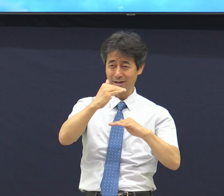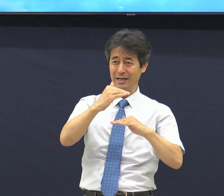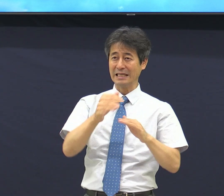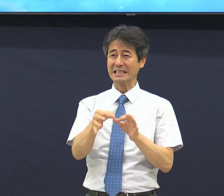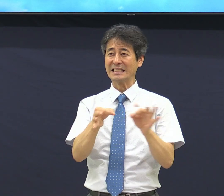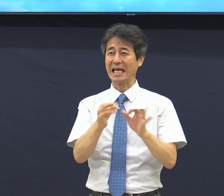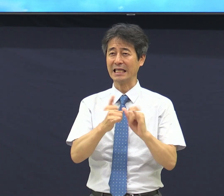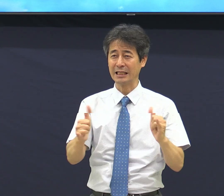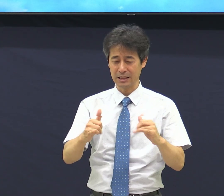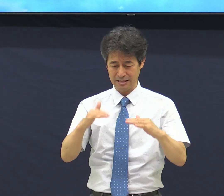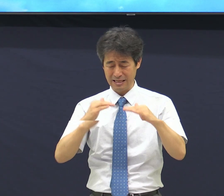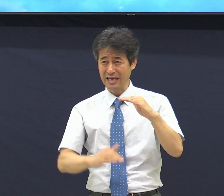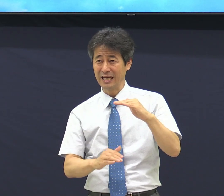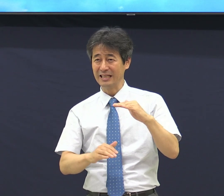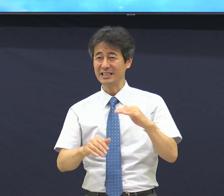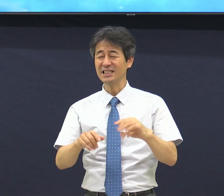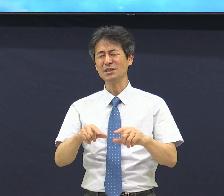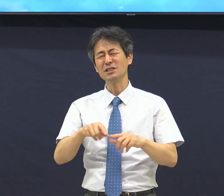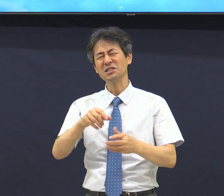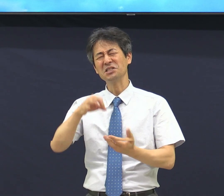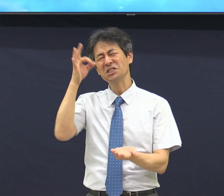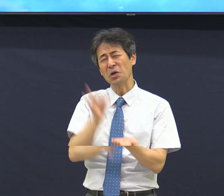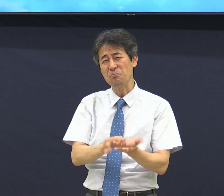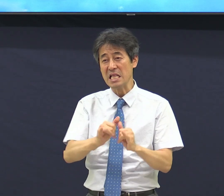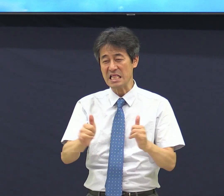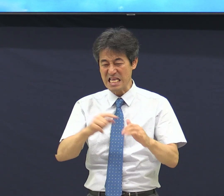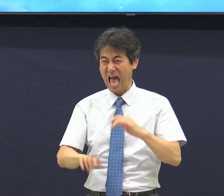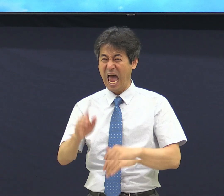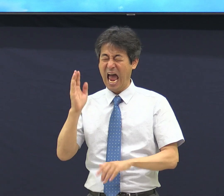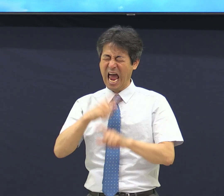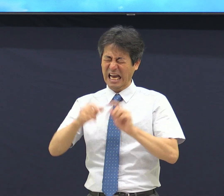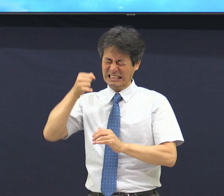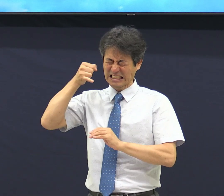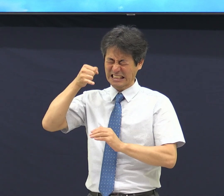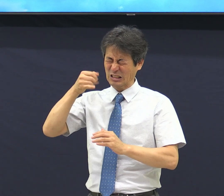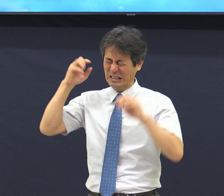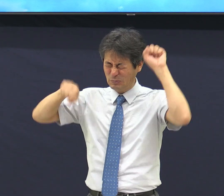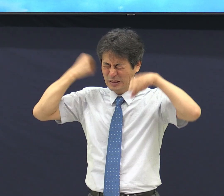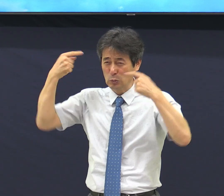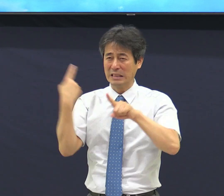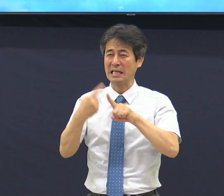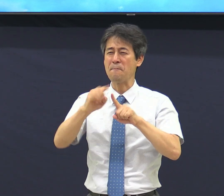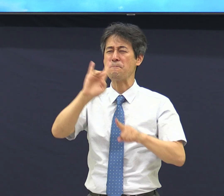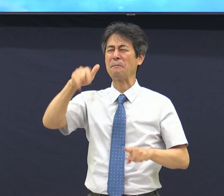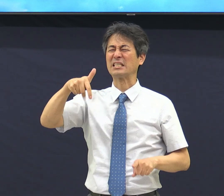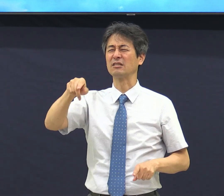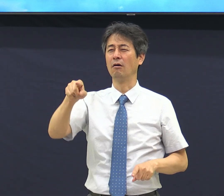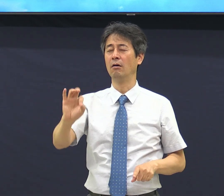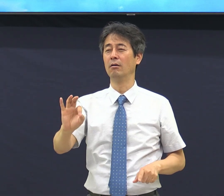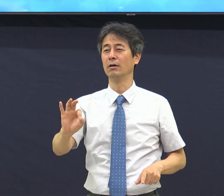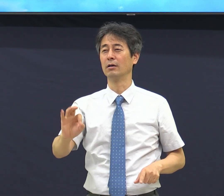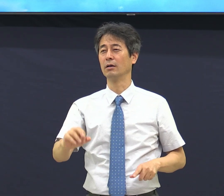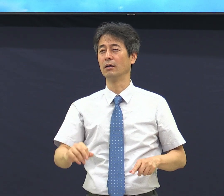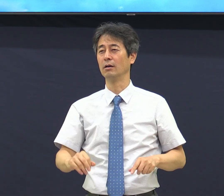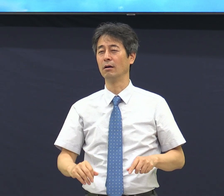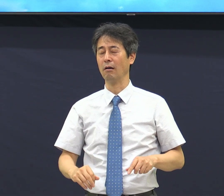그 왕과 뭐 사대부 그리고 양민, 천민 그리고 뭐 백정 뭐 이런